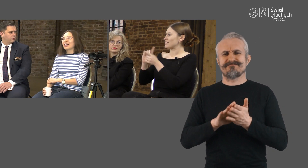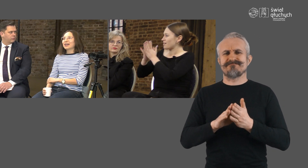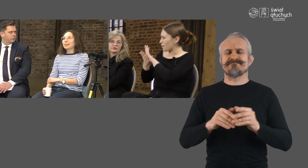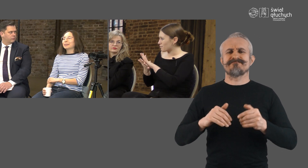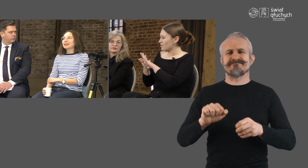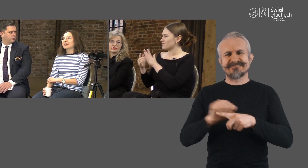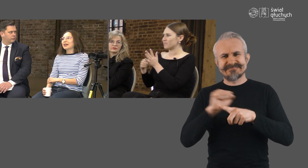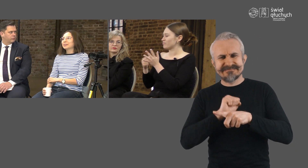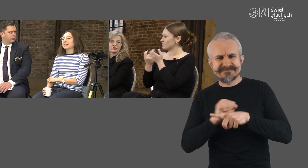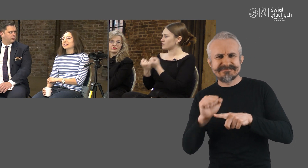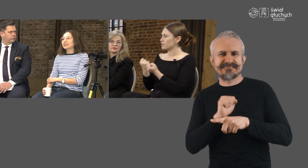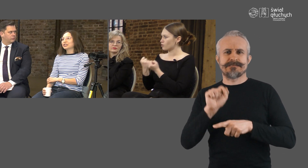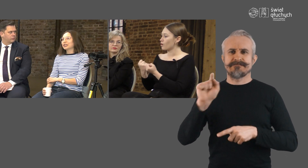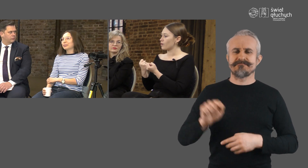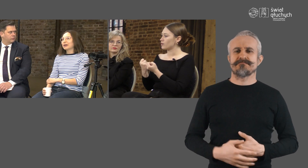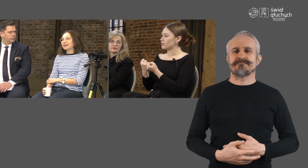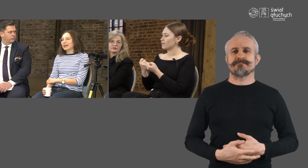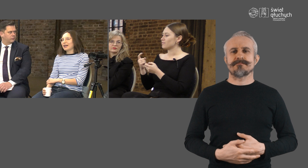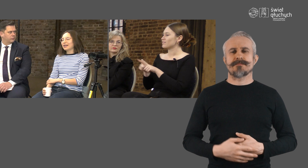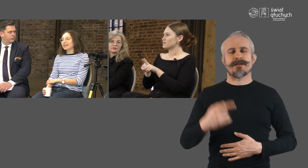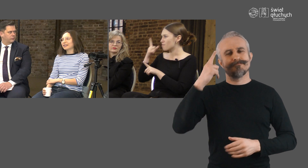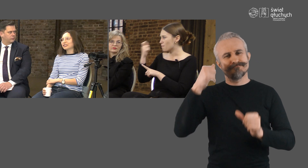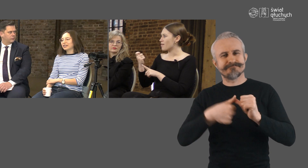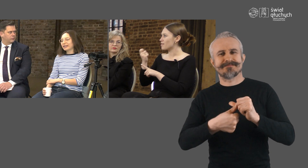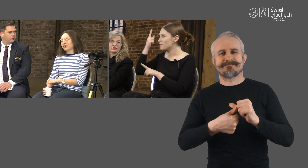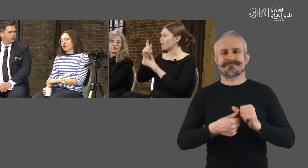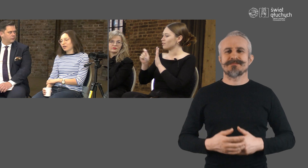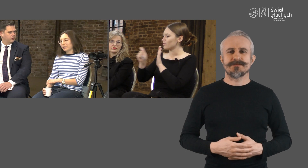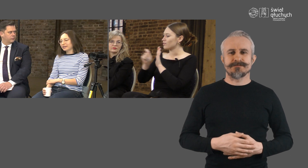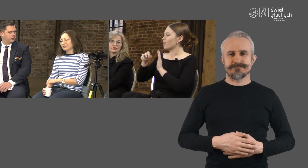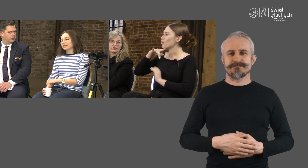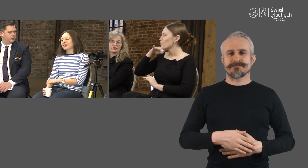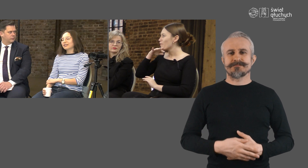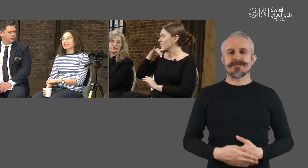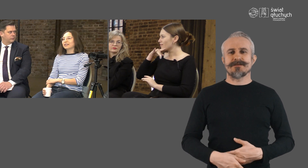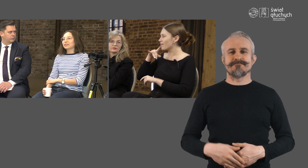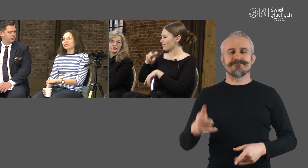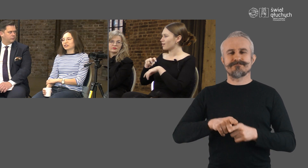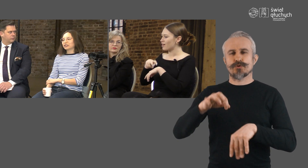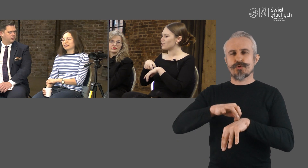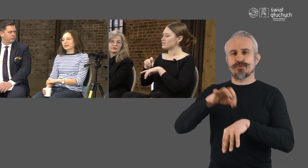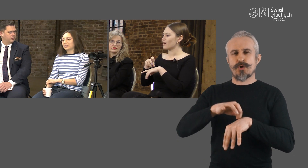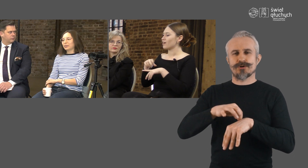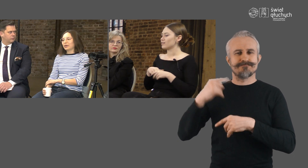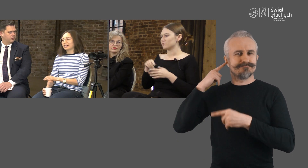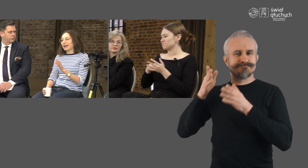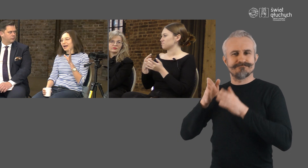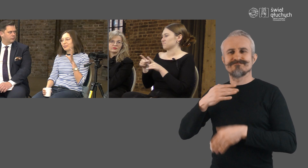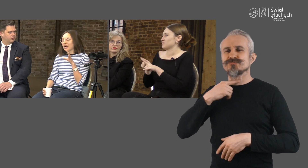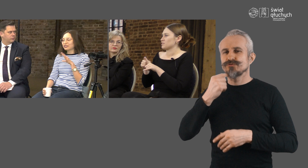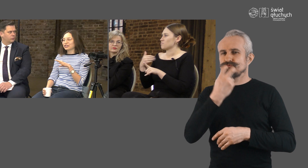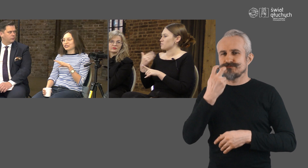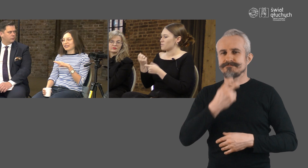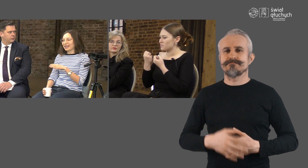rehabilitacja. Pamiętam też poranne jeżdżenie do logopedy. To też była